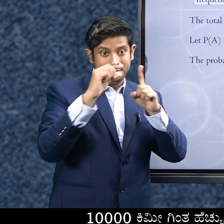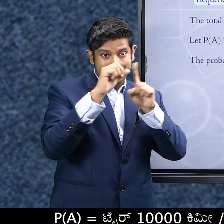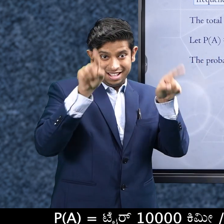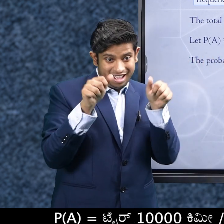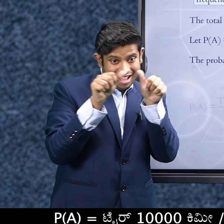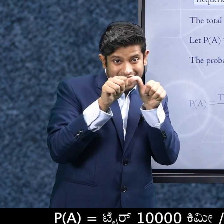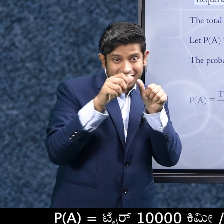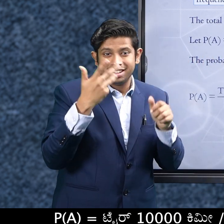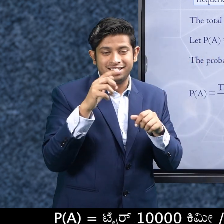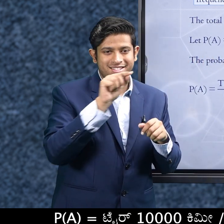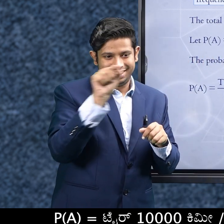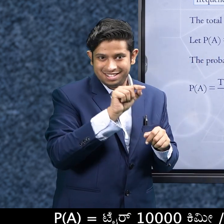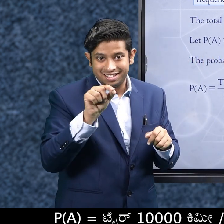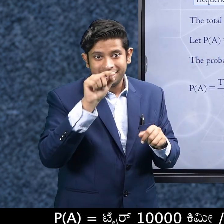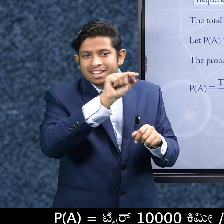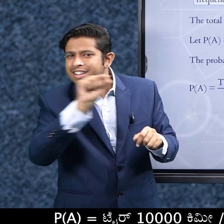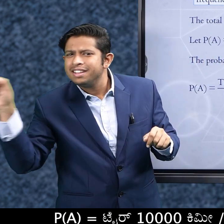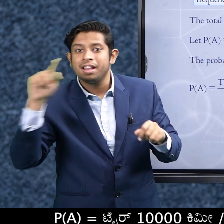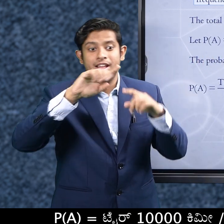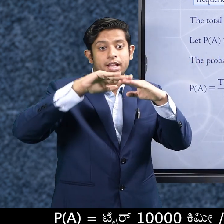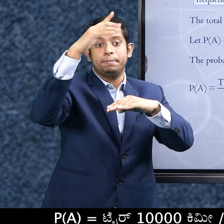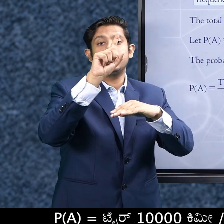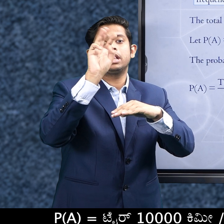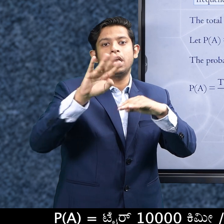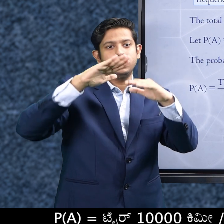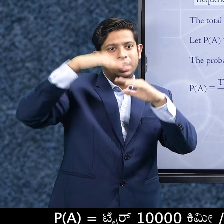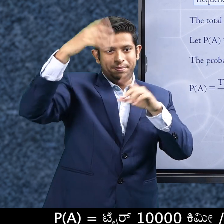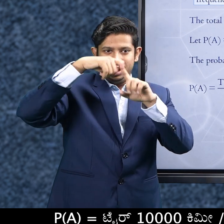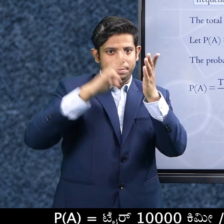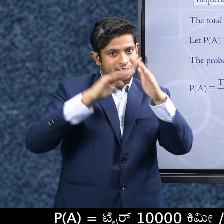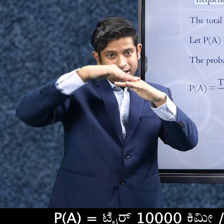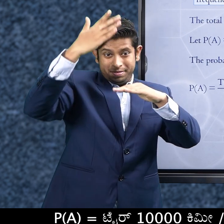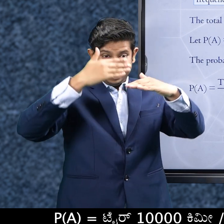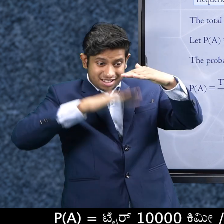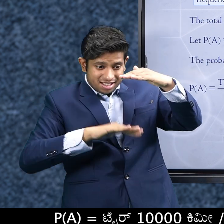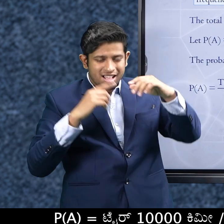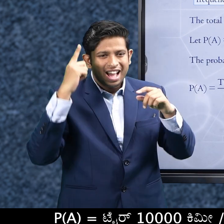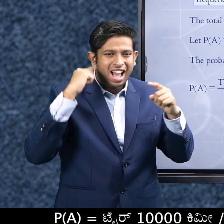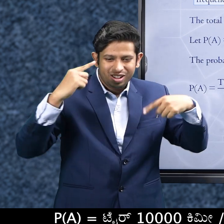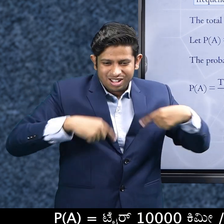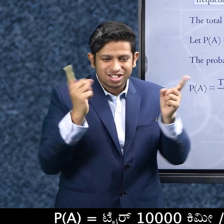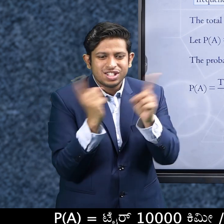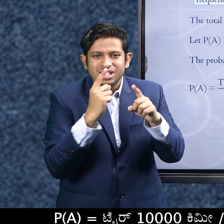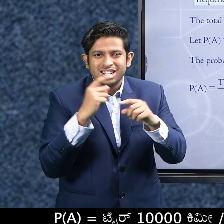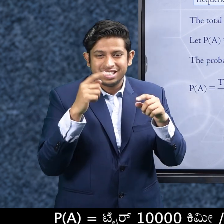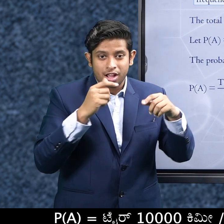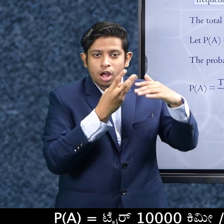ಪಿ ಆಫ್ ಎ ಇಸ್ ಈಕ್ವಲ್ ಟು ಟೈರ್ 10,000 ಕಿಲೋಮೀಟರ್ ಡಿವೈಡೆಡ್ ಬೈ ಒಟ್ಟು ಪ್ರಯೋಗಗಳು ಅಥವಾ ಪ್ರಕರಣಗಳ ಸಂಖ್ಯೆ.